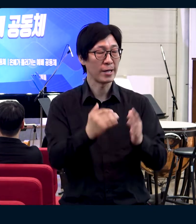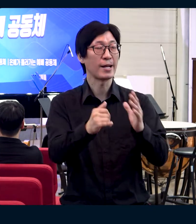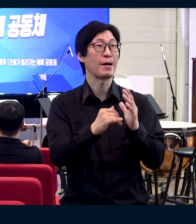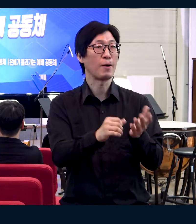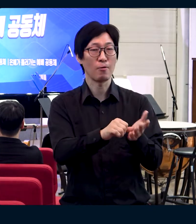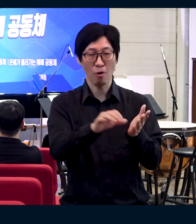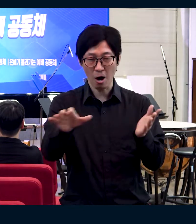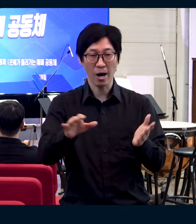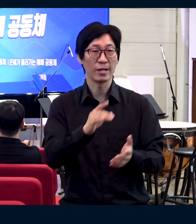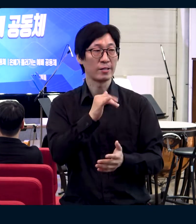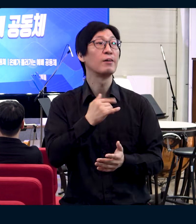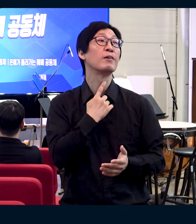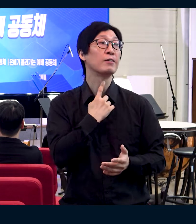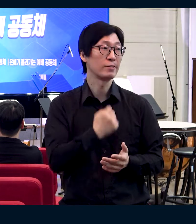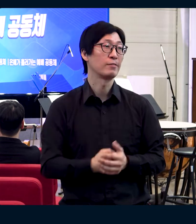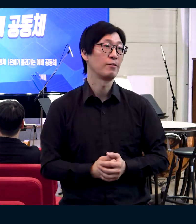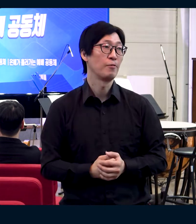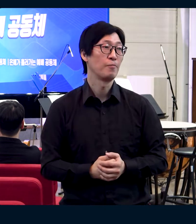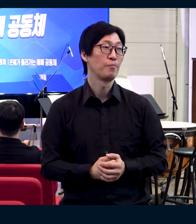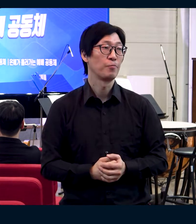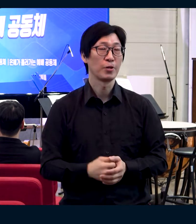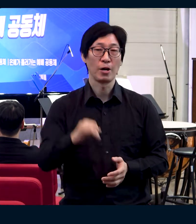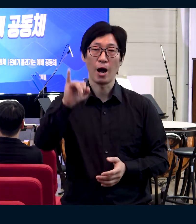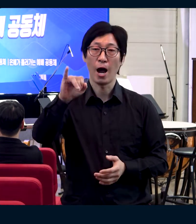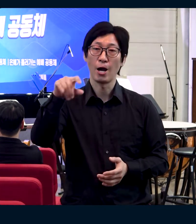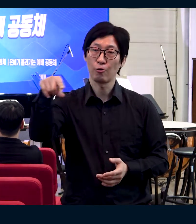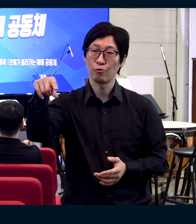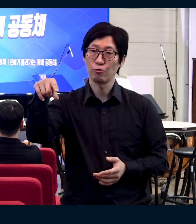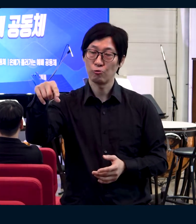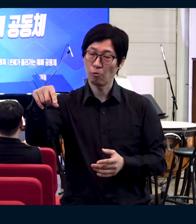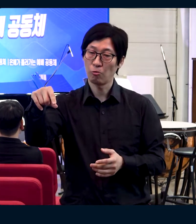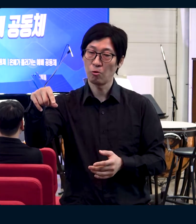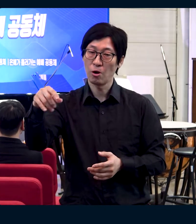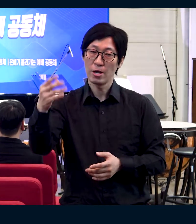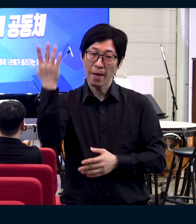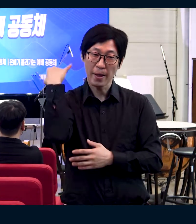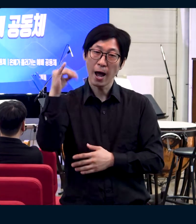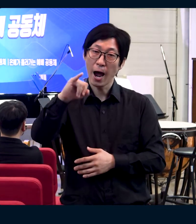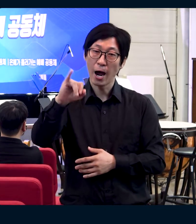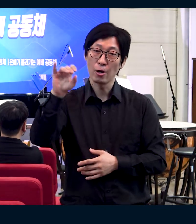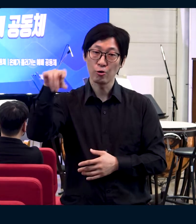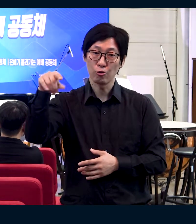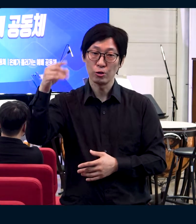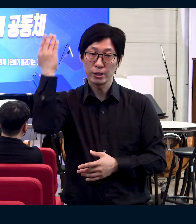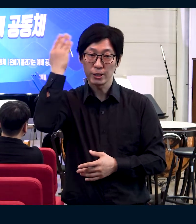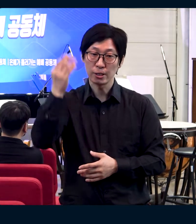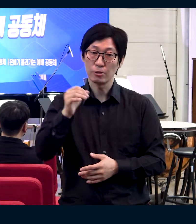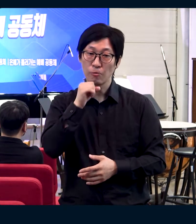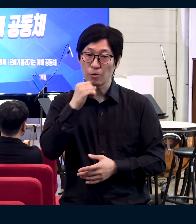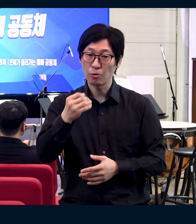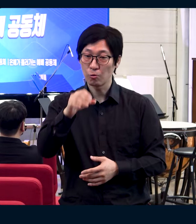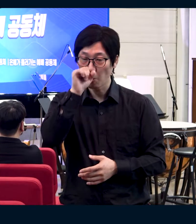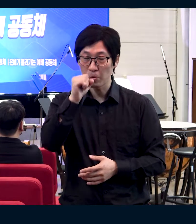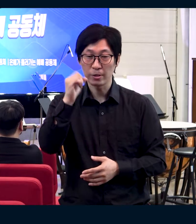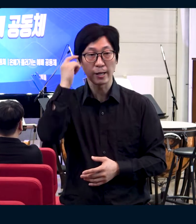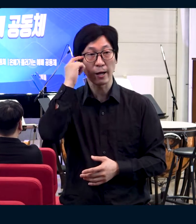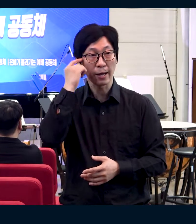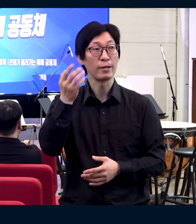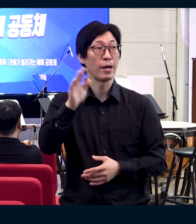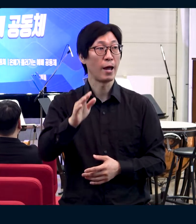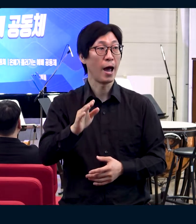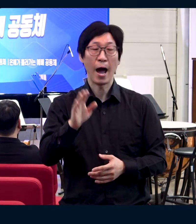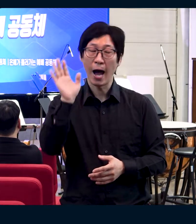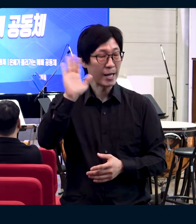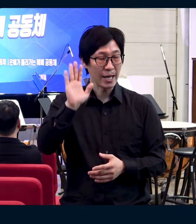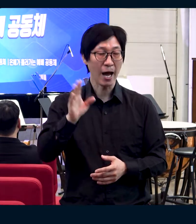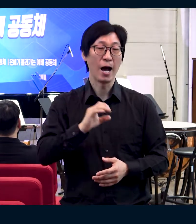그 IQ의 아성이 흔들리기 시작했어요. 그때까지는 IQ만 좋으면 되는 줄 알았는데 그게 아니고 EQ가 더 중요하다,